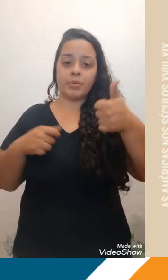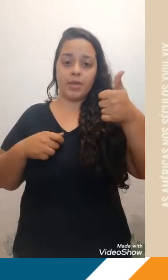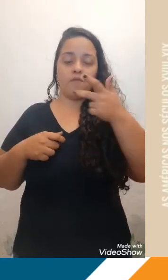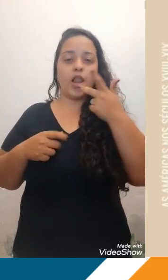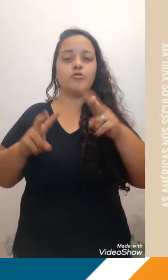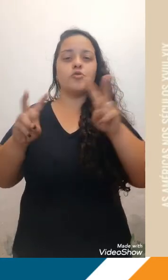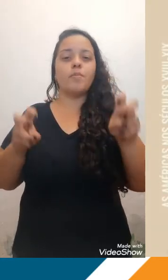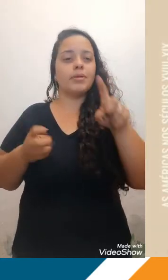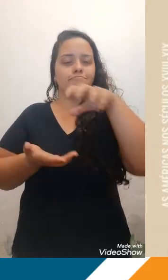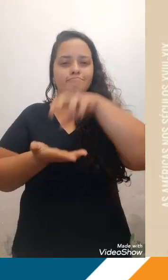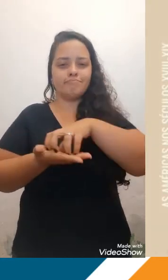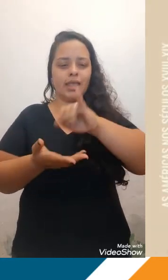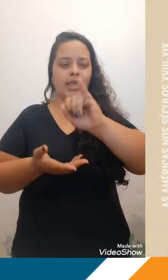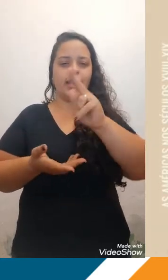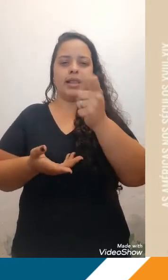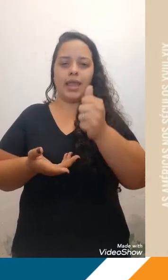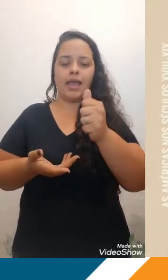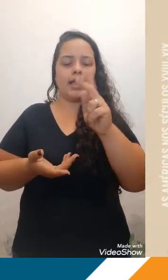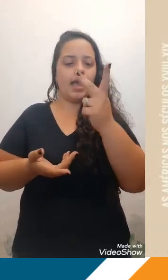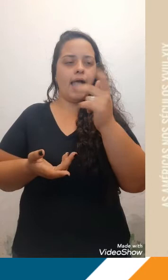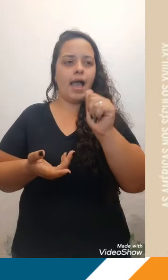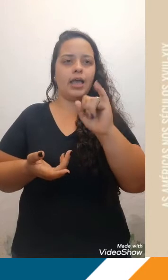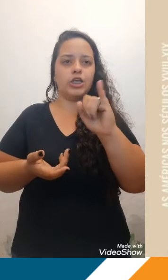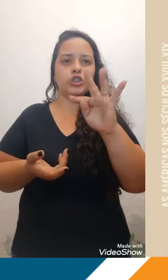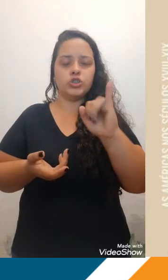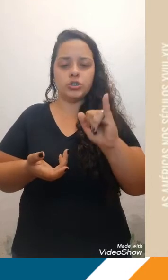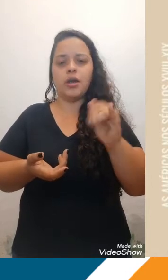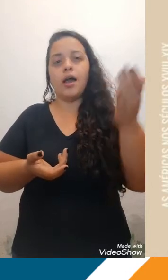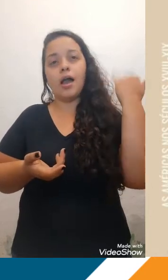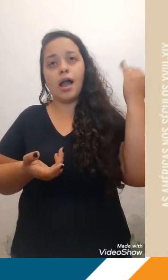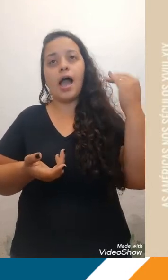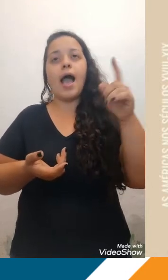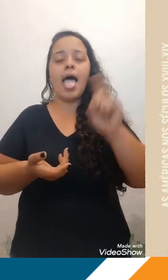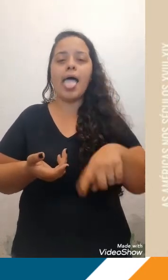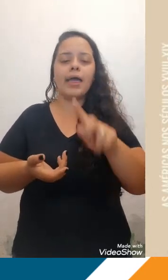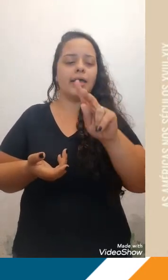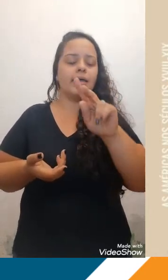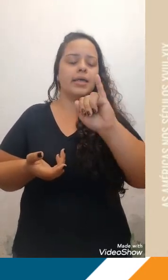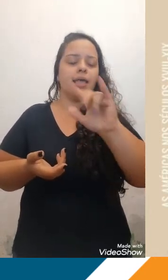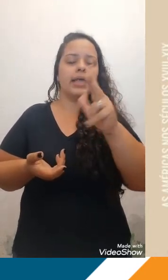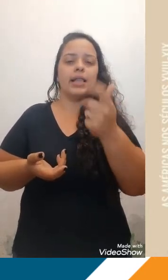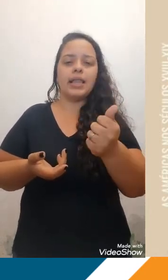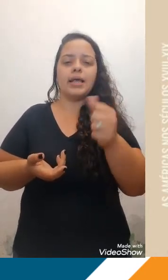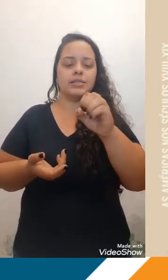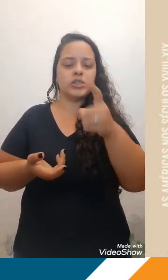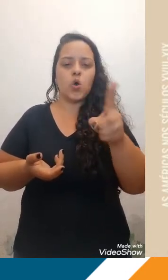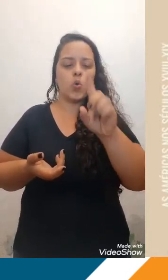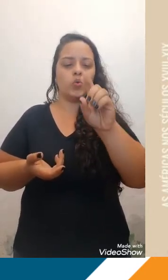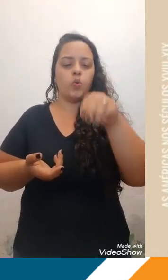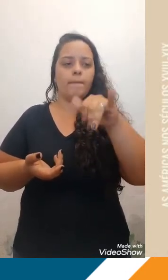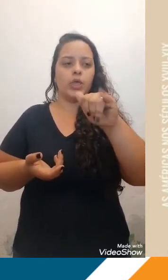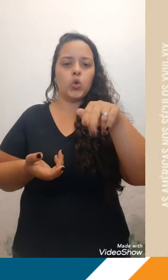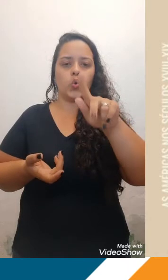a ilha do Haiti. O que hoje conhecemos por Haiti, na época era chamada de Ilha de São Domingos e se localizava no